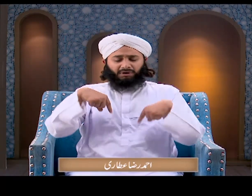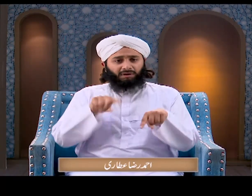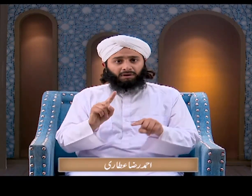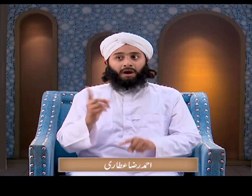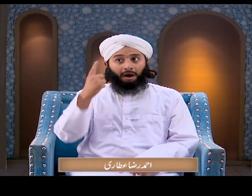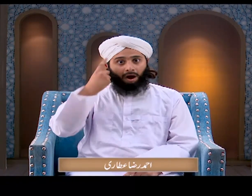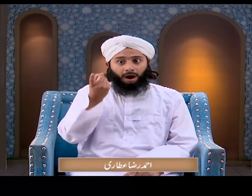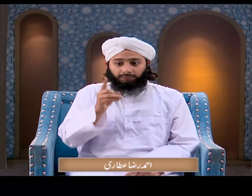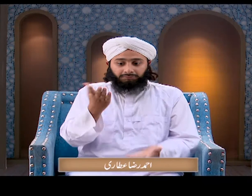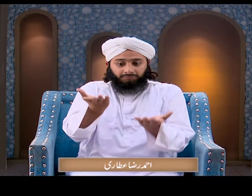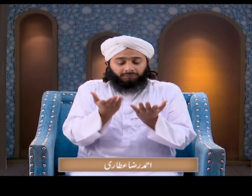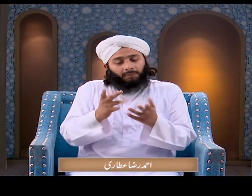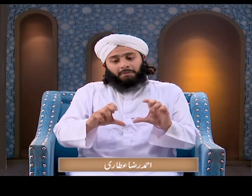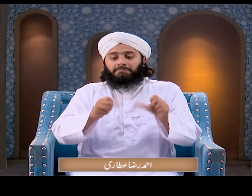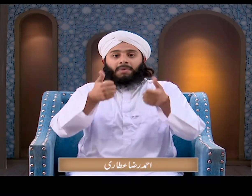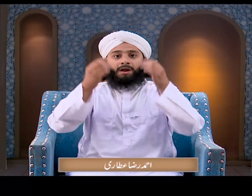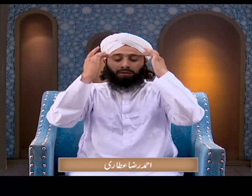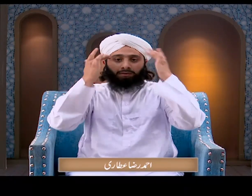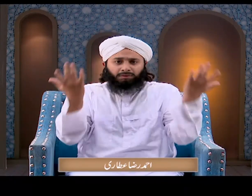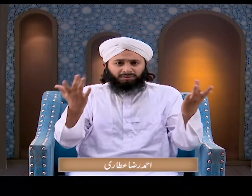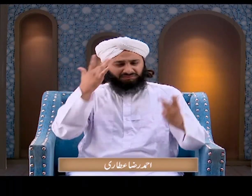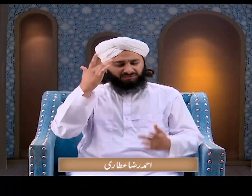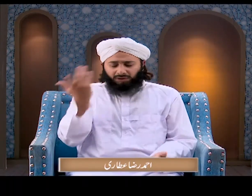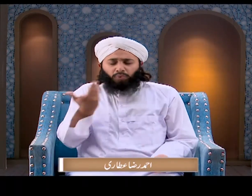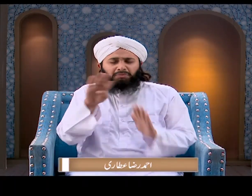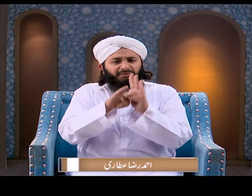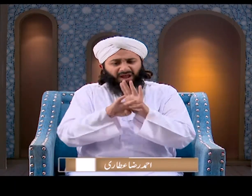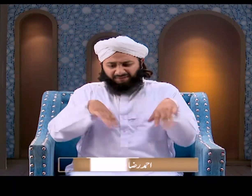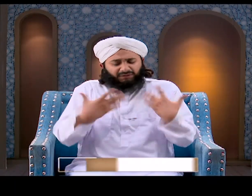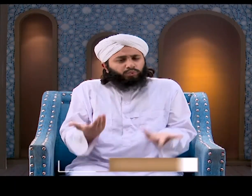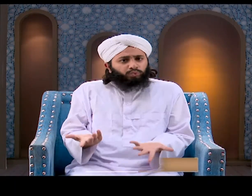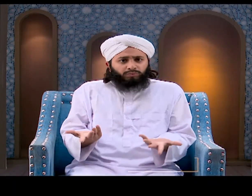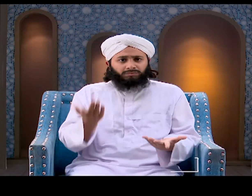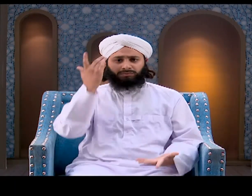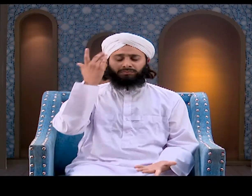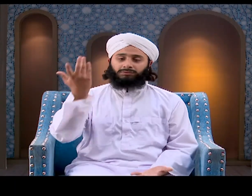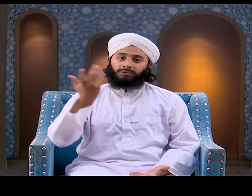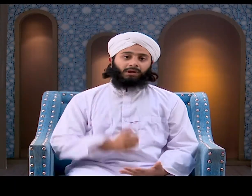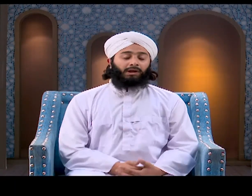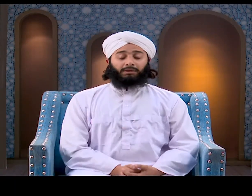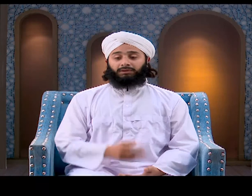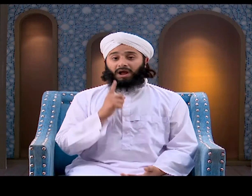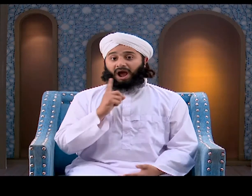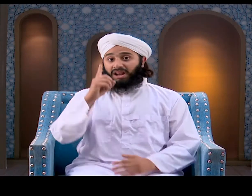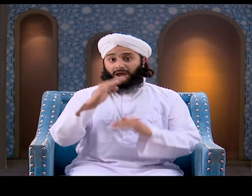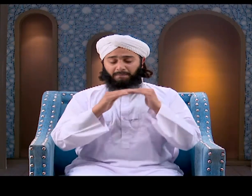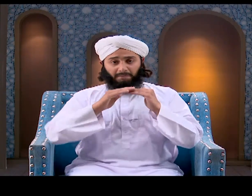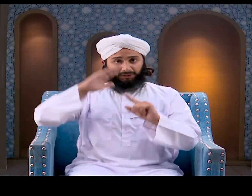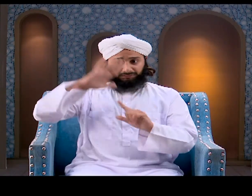رکھنا، گناہ کرنا اور نجات کی توقع کرنا حماقت نہیں تو اور کیا ہے؟ اگرچہ اللہ پاک کی رحمت و عنایت نہ ہو تو کوئی